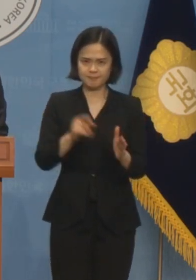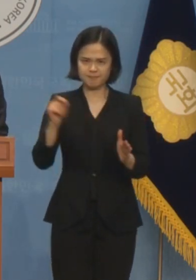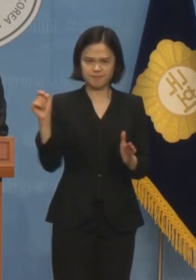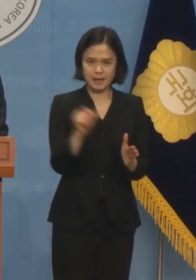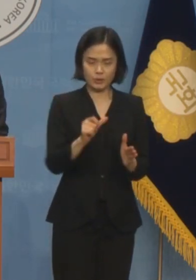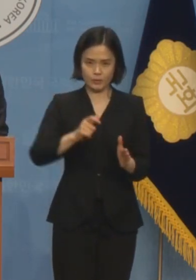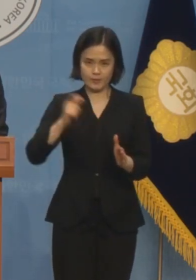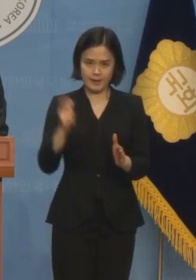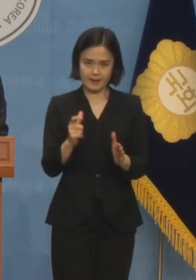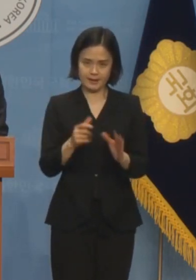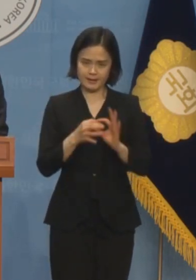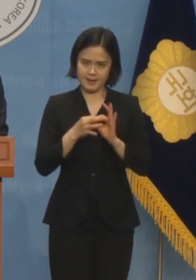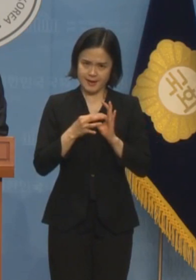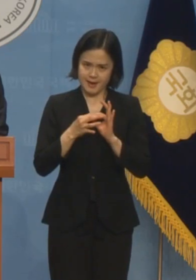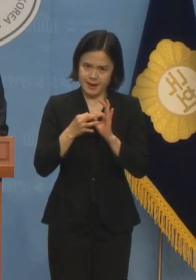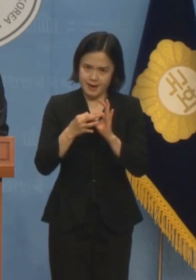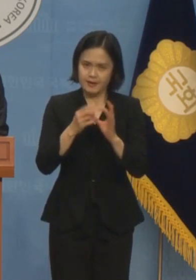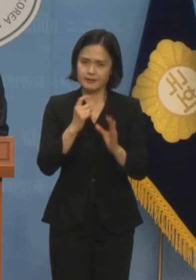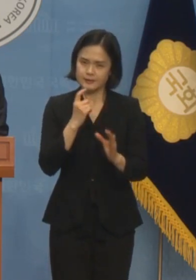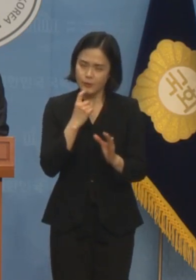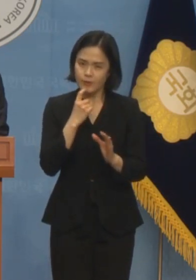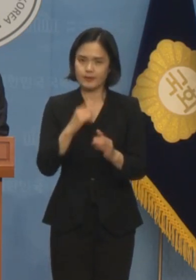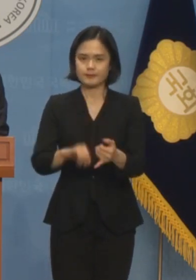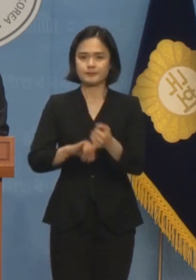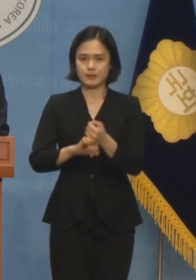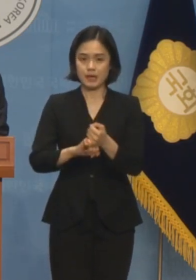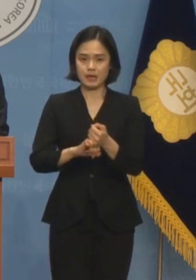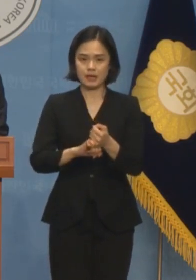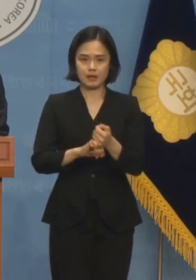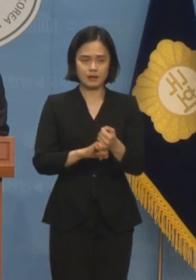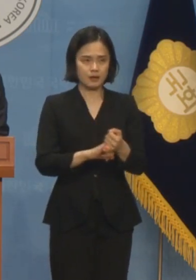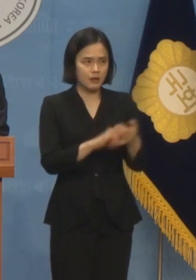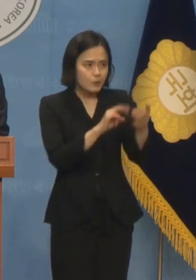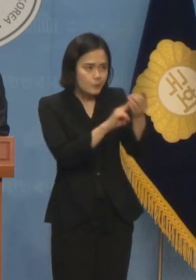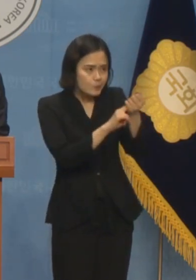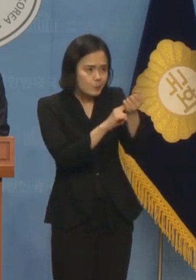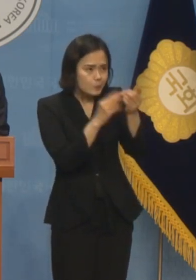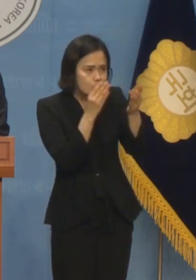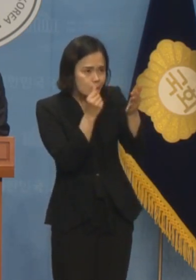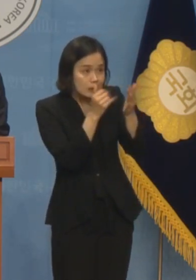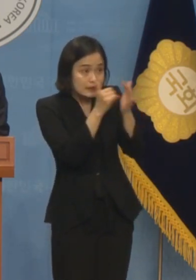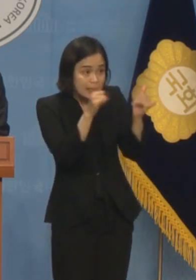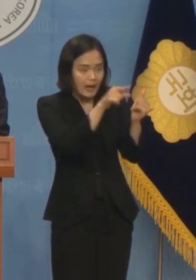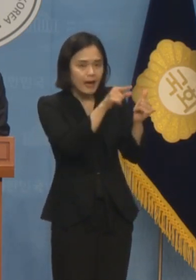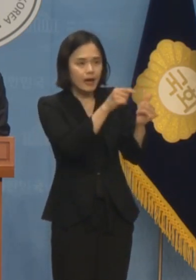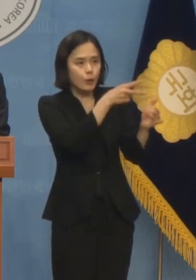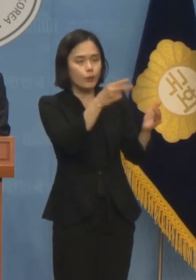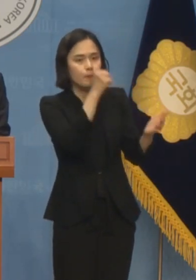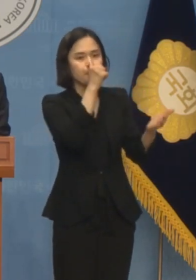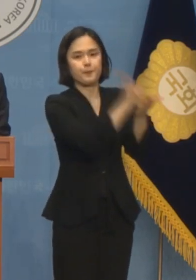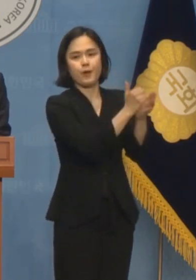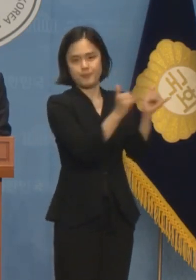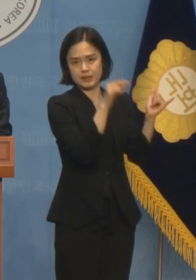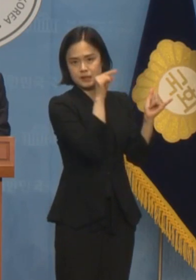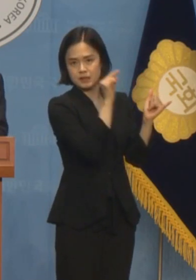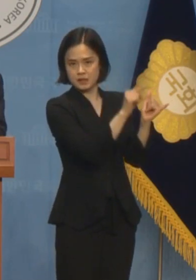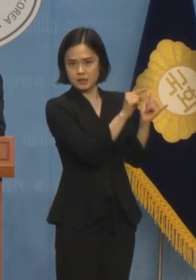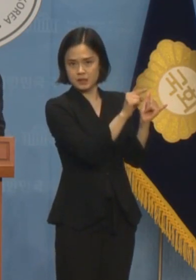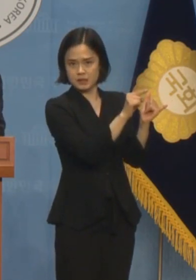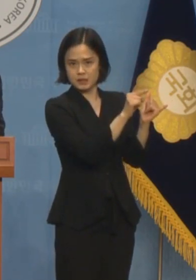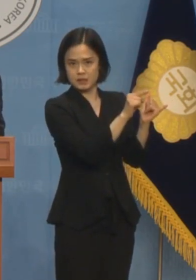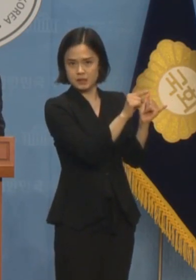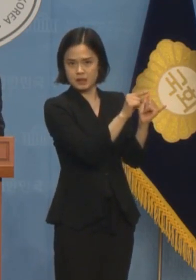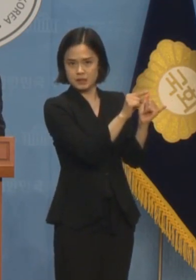않고 나아가겠습니다. 숨는 자가 범인입니다. 이 만고불변의 진리를